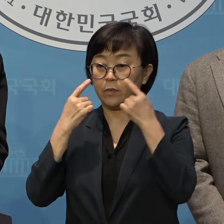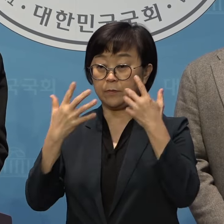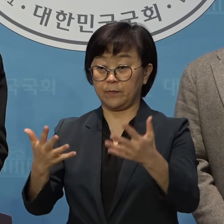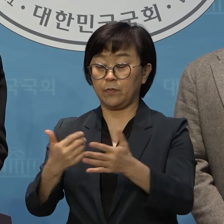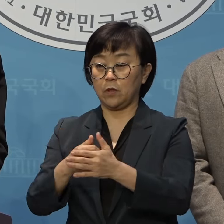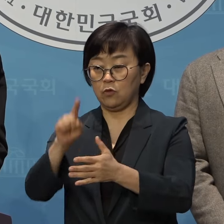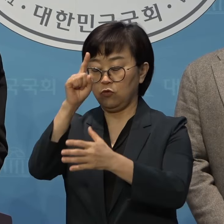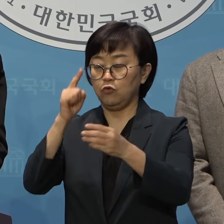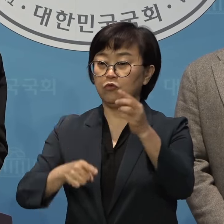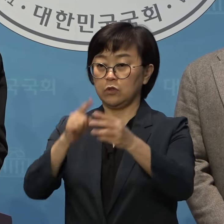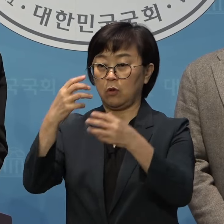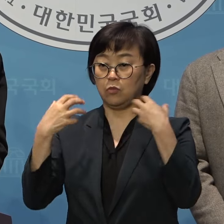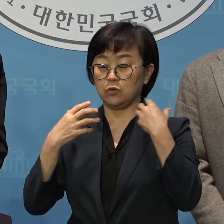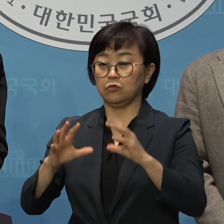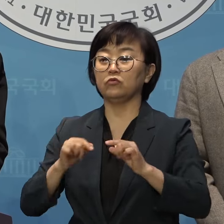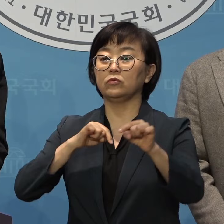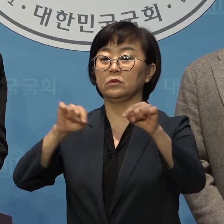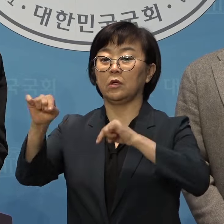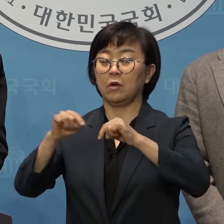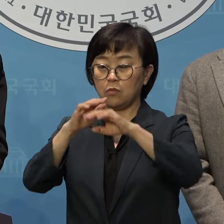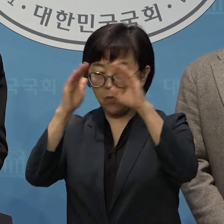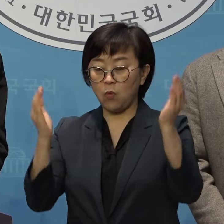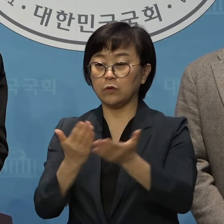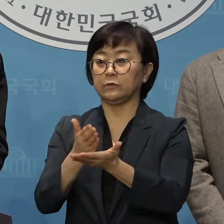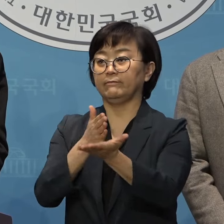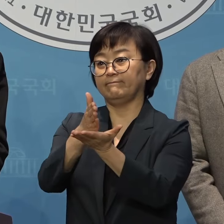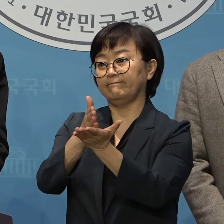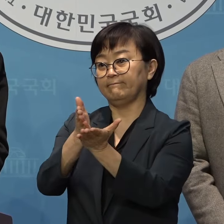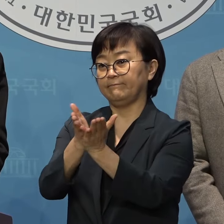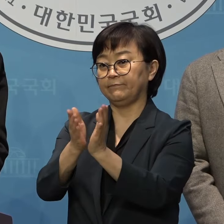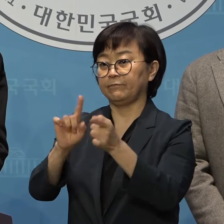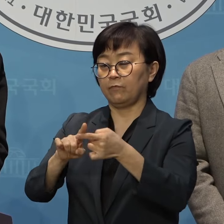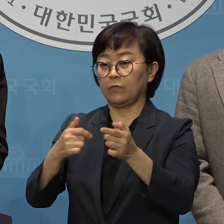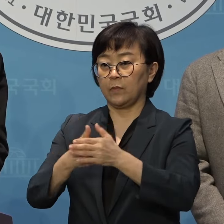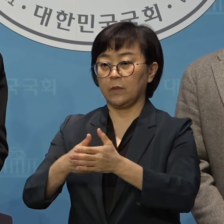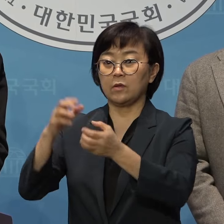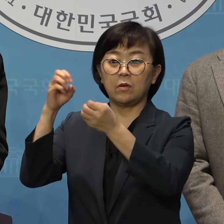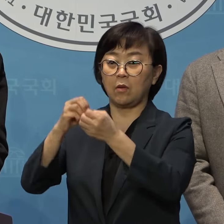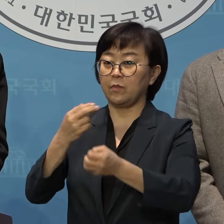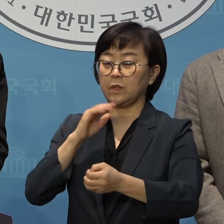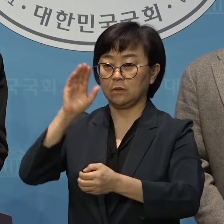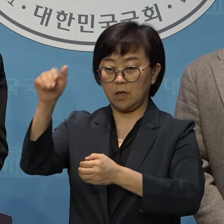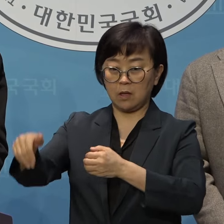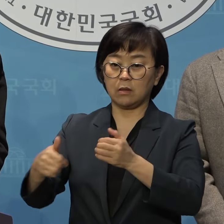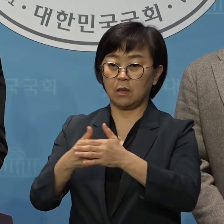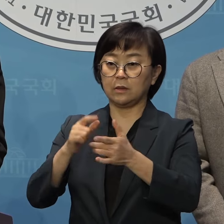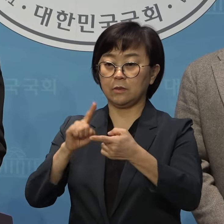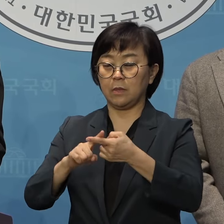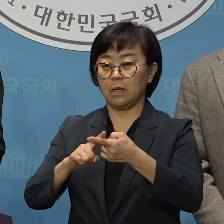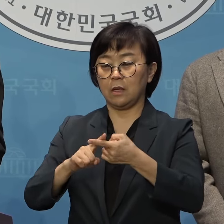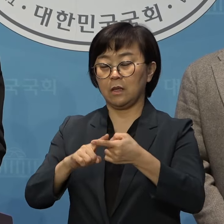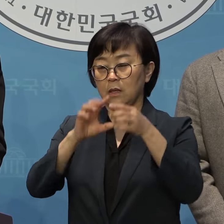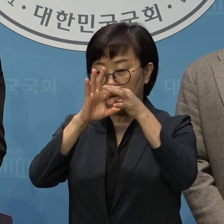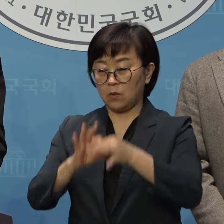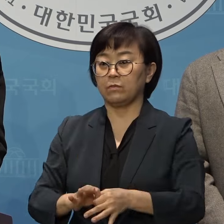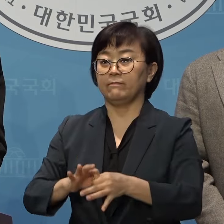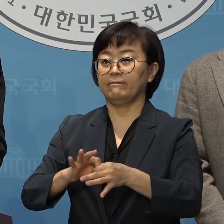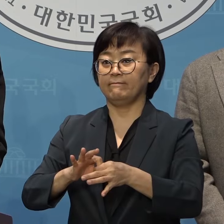윤석열 정권은 국정의 거의 모든 분야에서 전례 없는 퇴행과 난맥을 계속하고